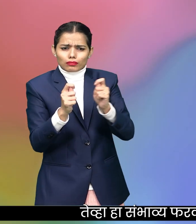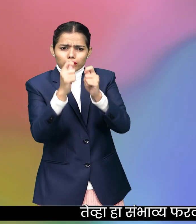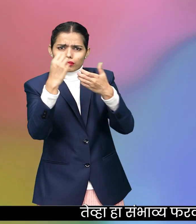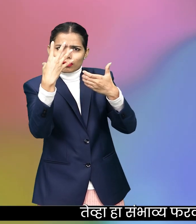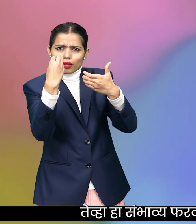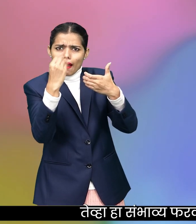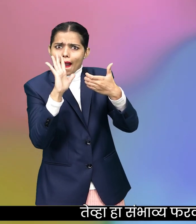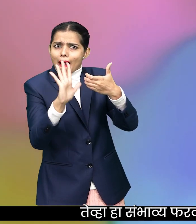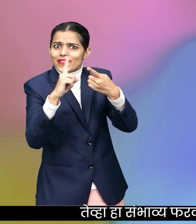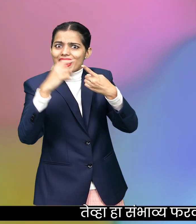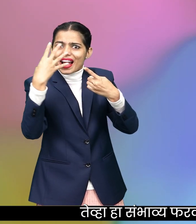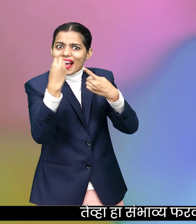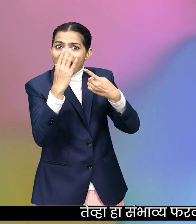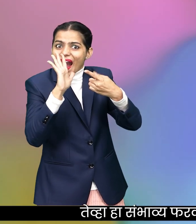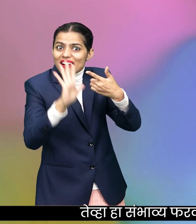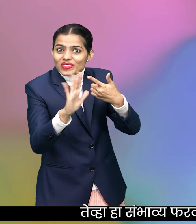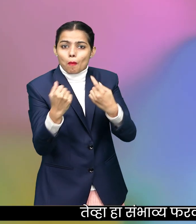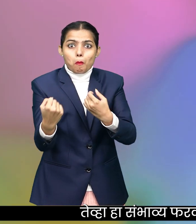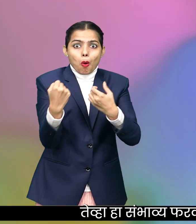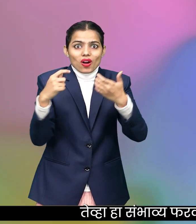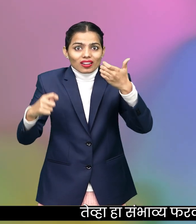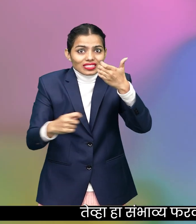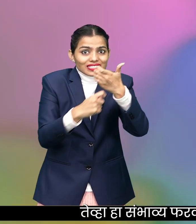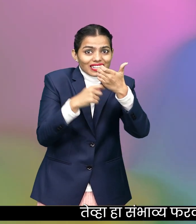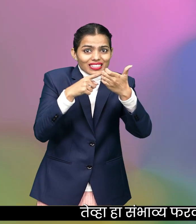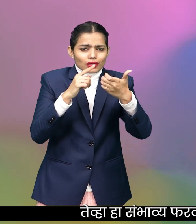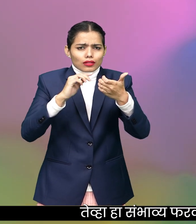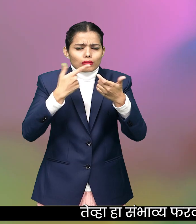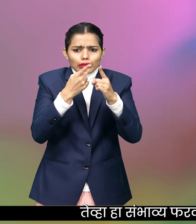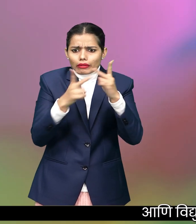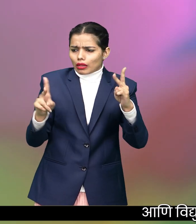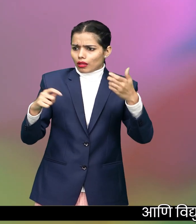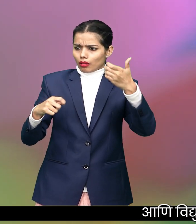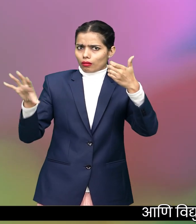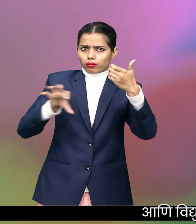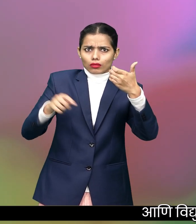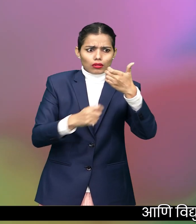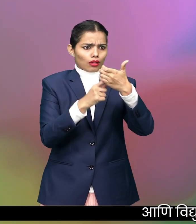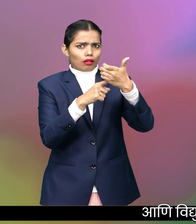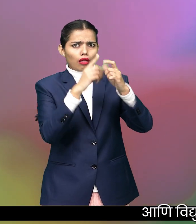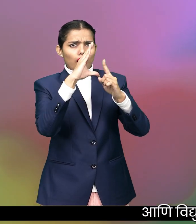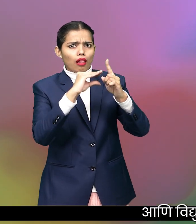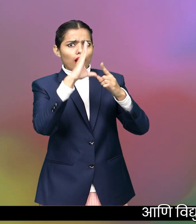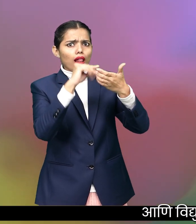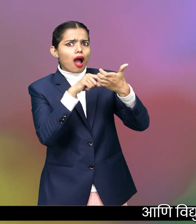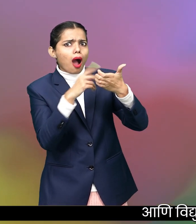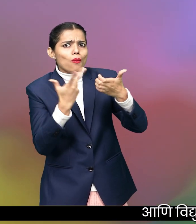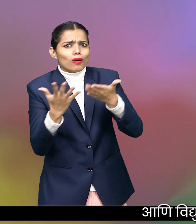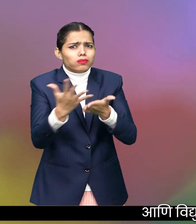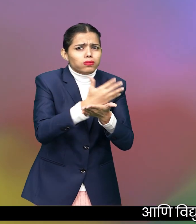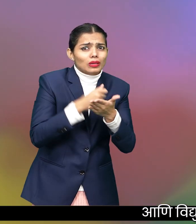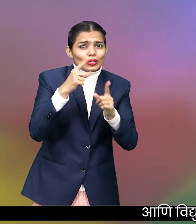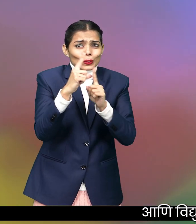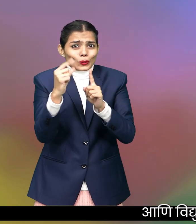तेव्हा हा संभाव्य फरक चालकातील आवेशांना गती देतो आणि विद्युत प्रवाह निर्माण करतो.